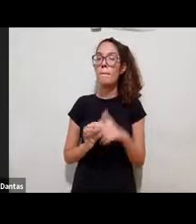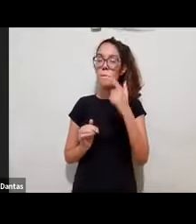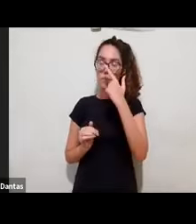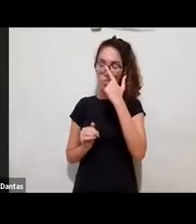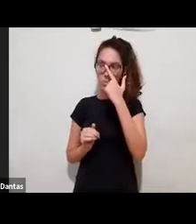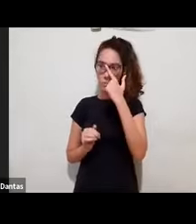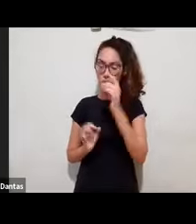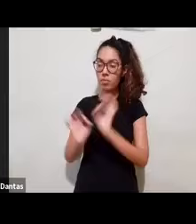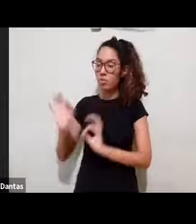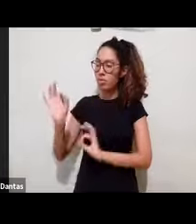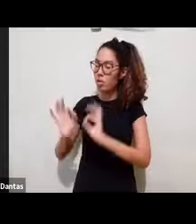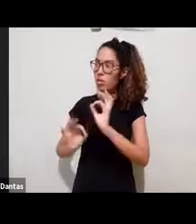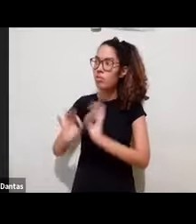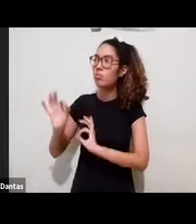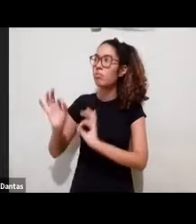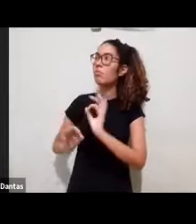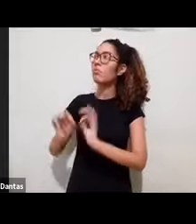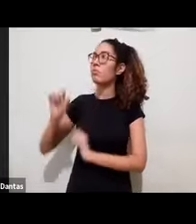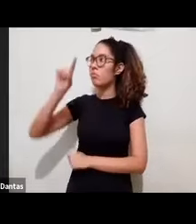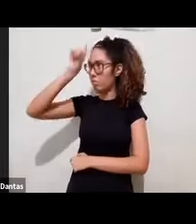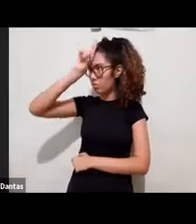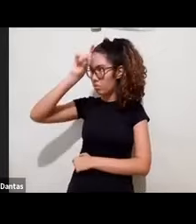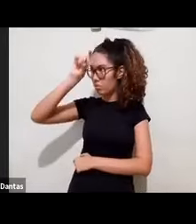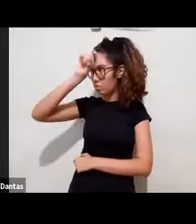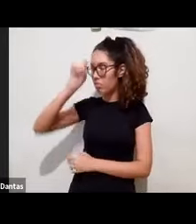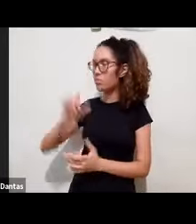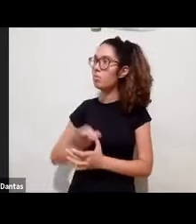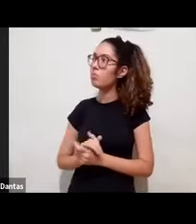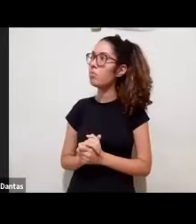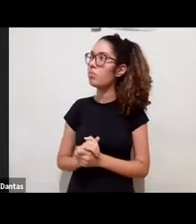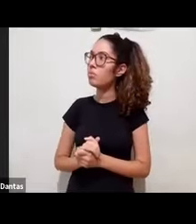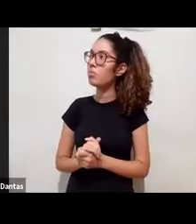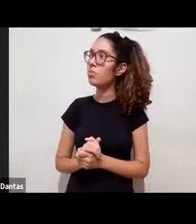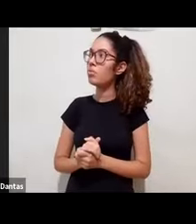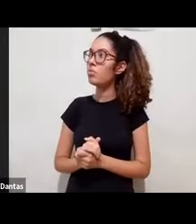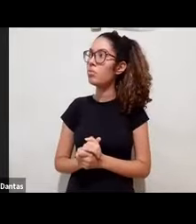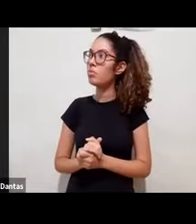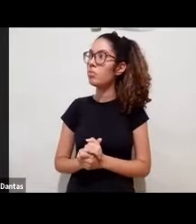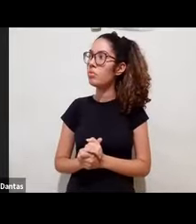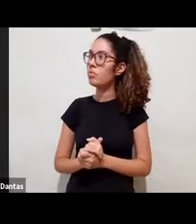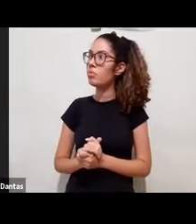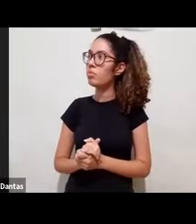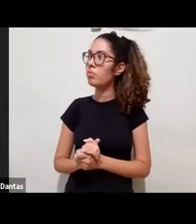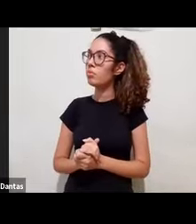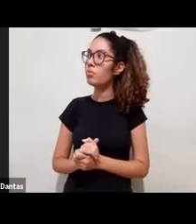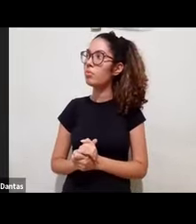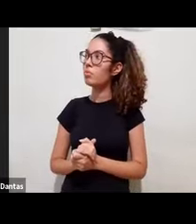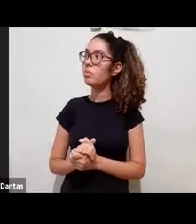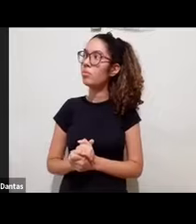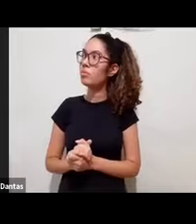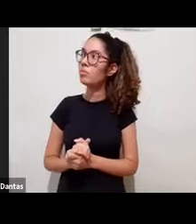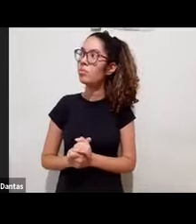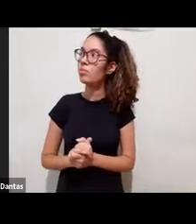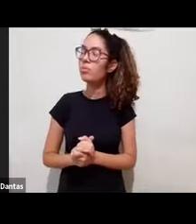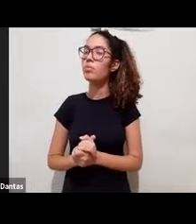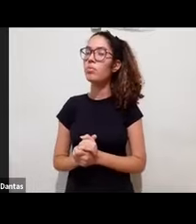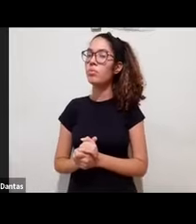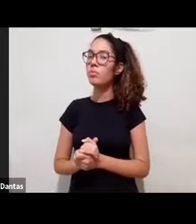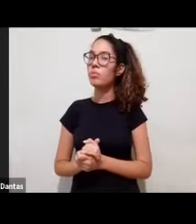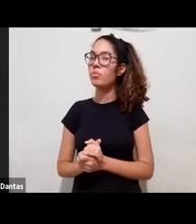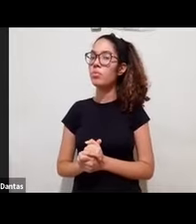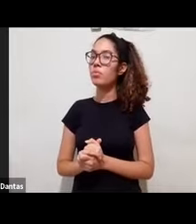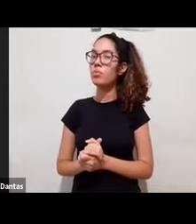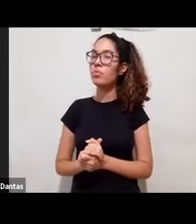deles também dá atenção à crise, porque quando esses serviços surgem, é na perspectiva de substituição do Estado